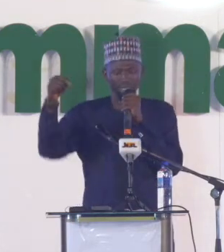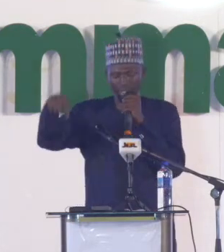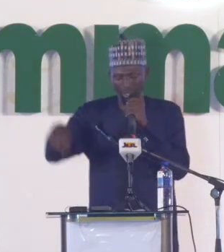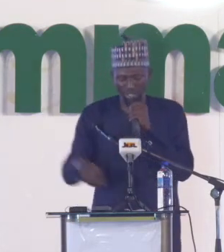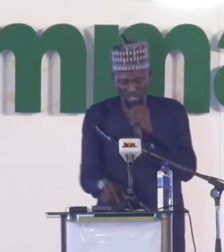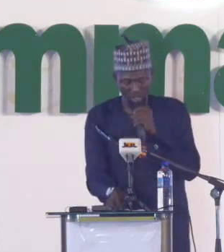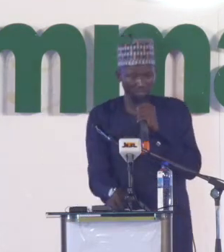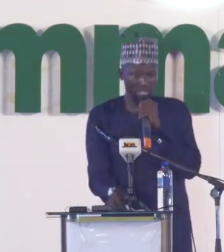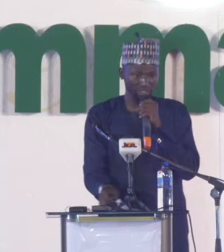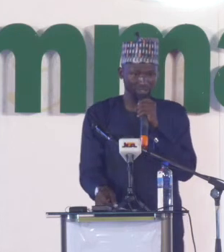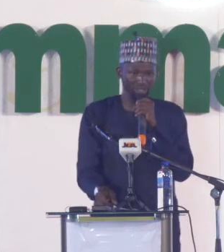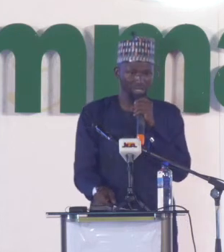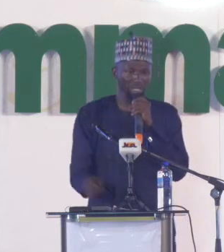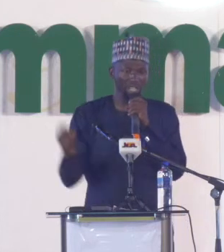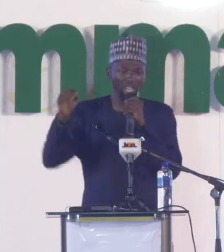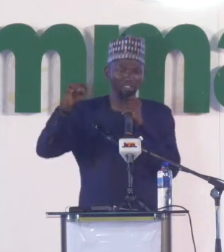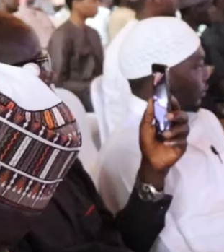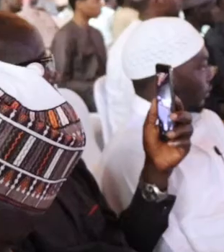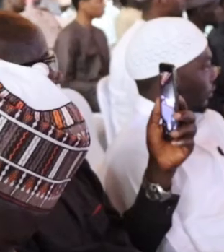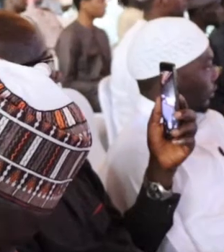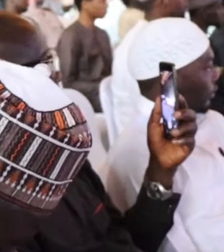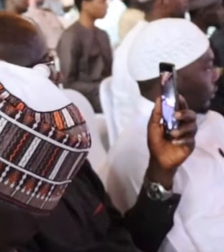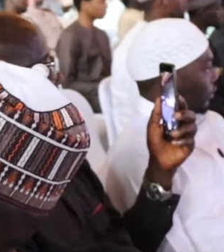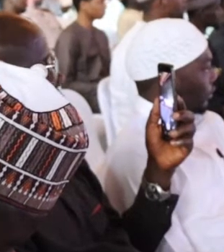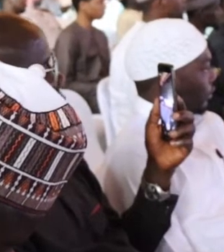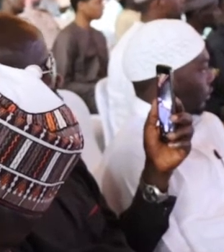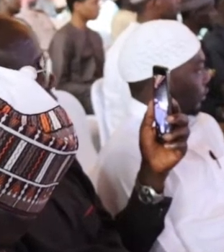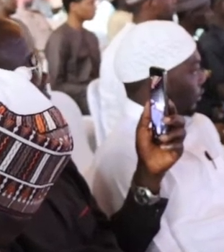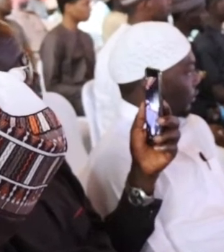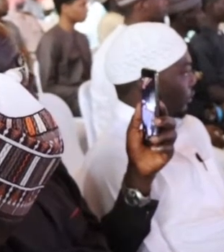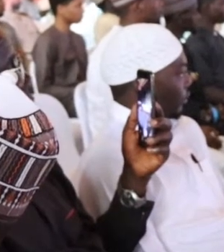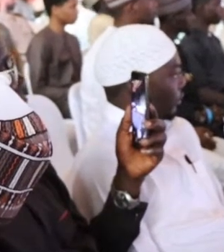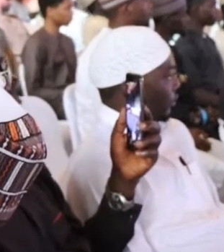بَصِيرًا. That is the second stage of life. Life in your mother's